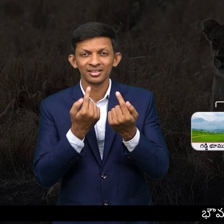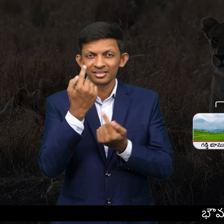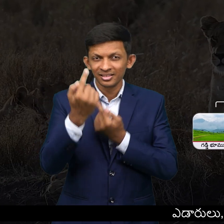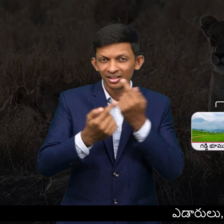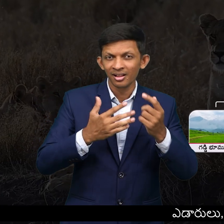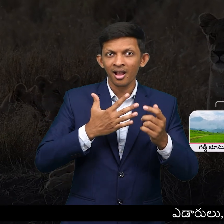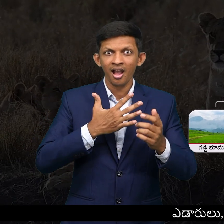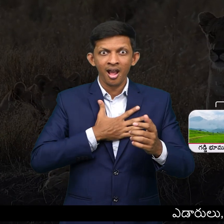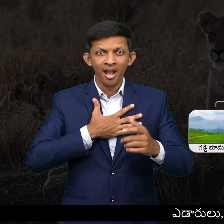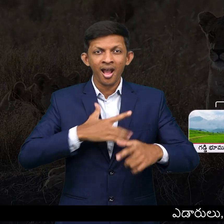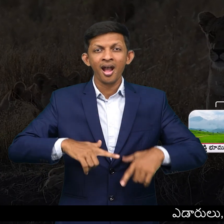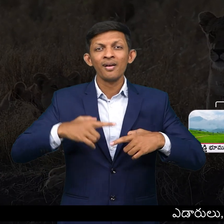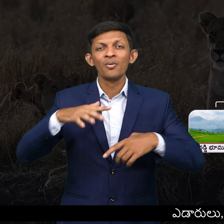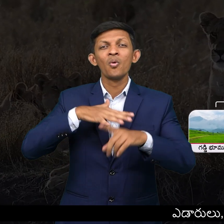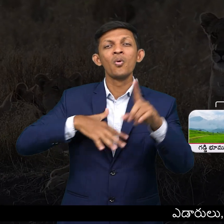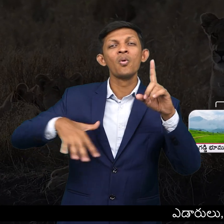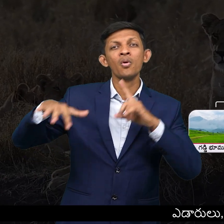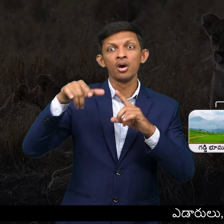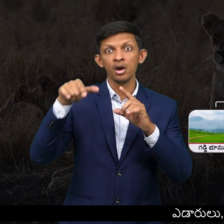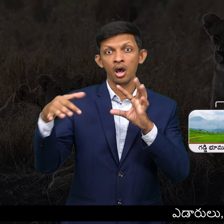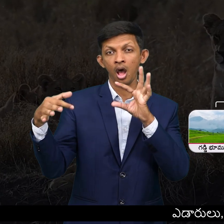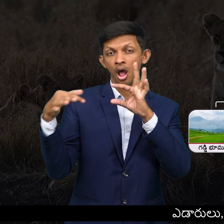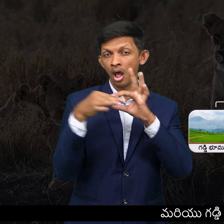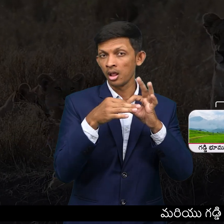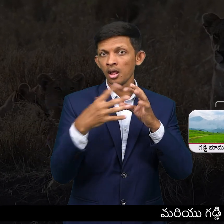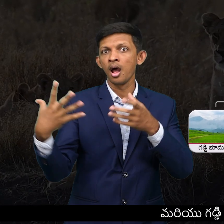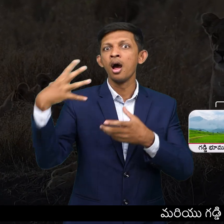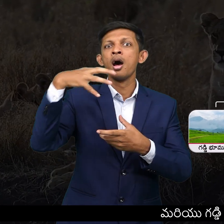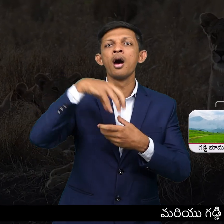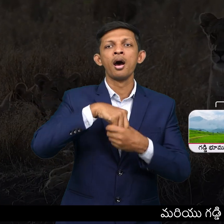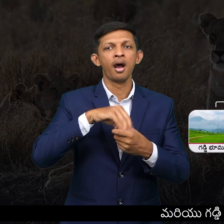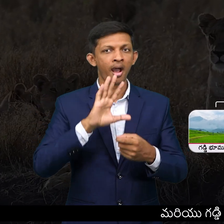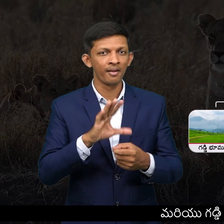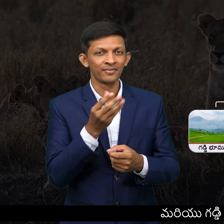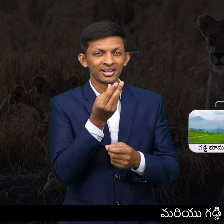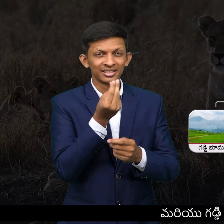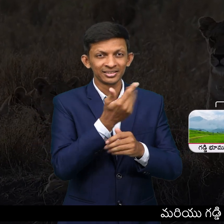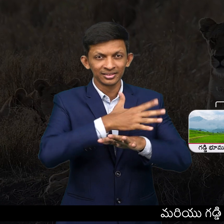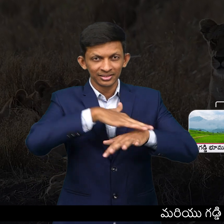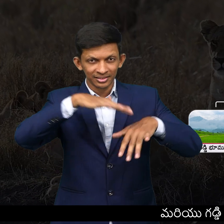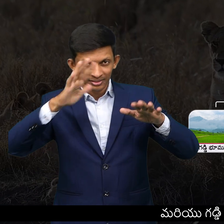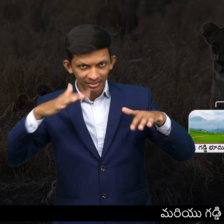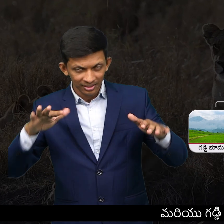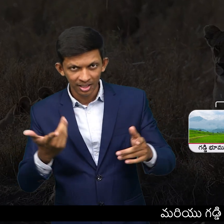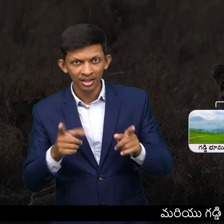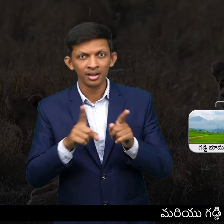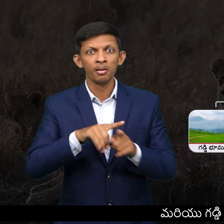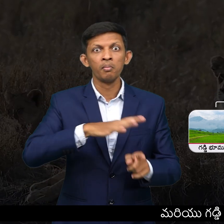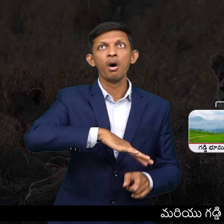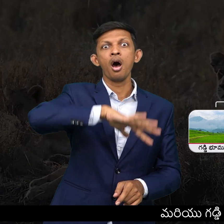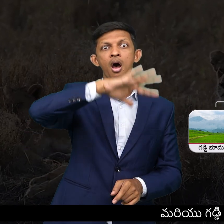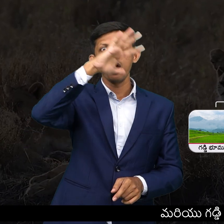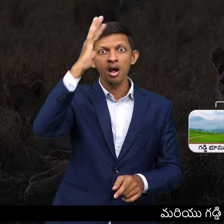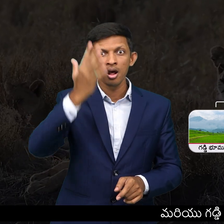భౌమ్యావాసాలలో ఎడారులు, పర్వత ప్రాంతాలు మరియు గడ్డి భూములు ఉన్నాయి.